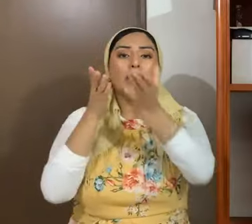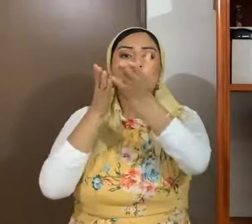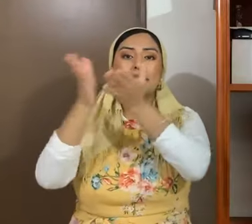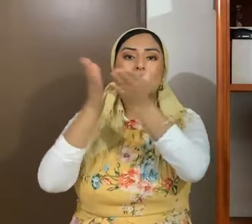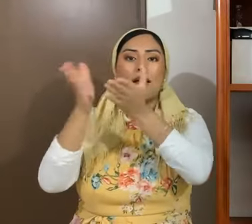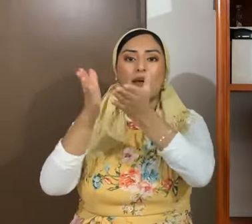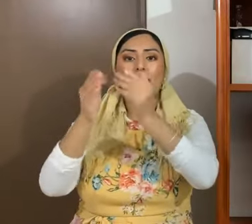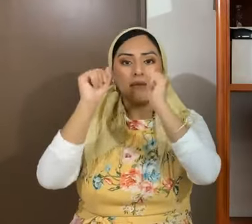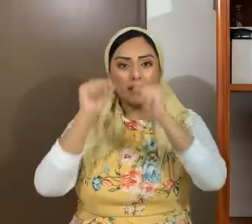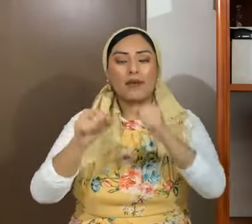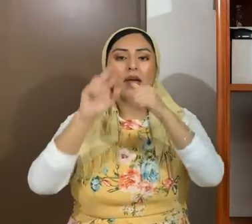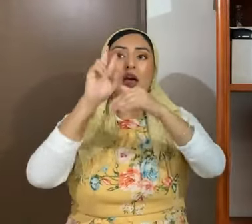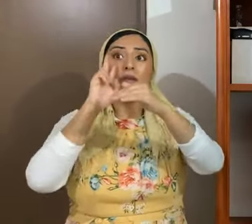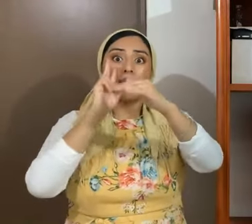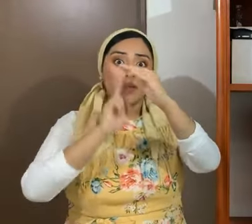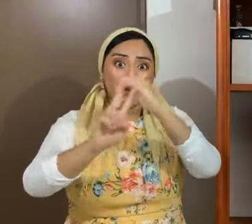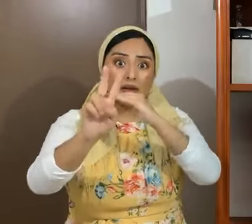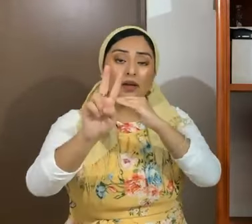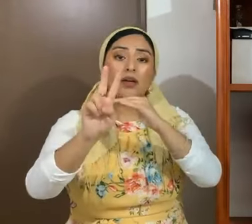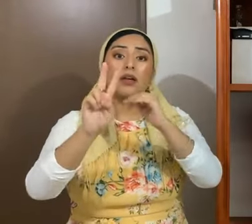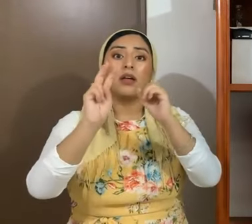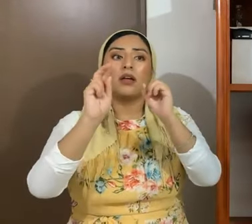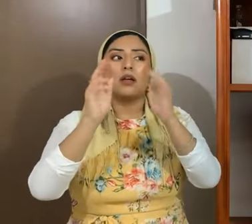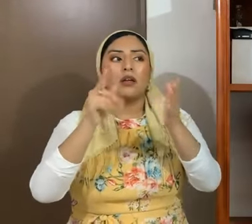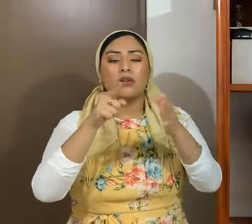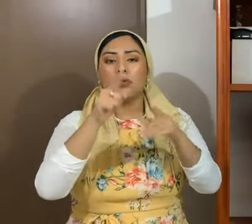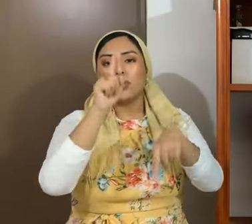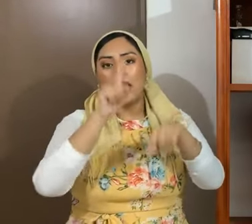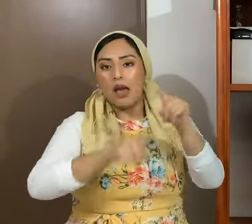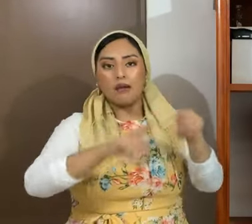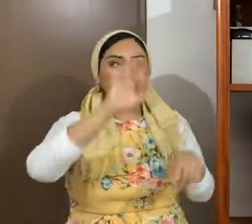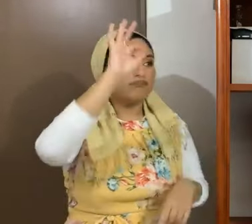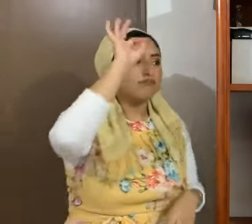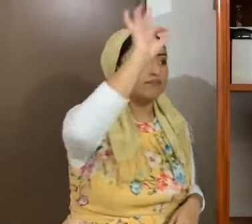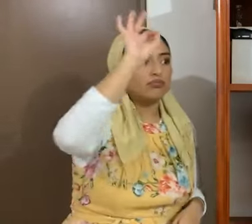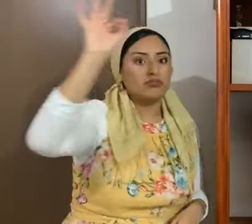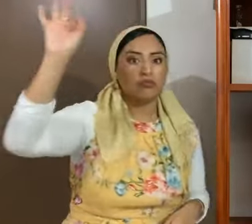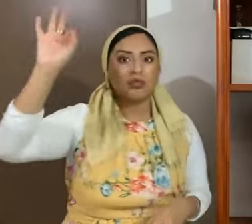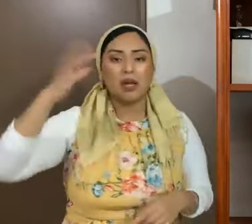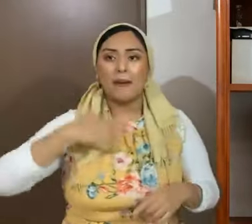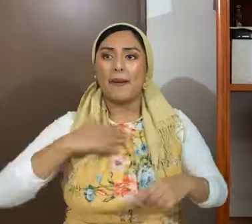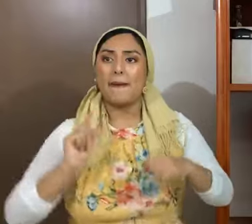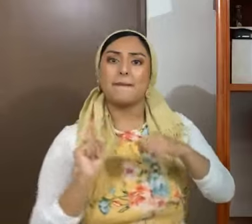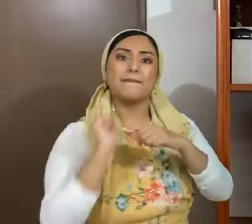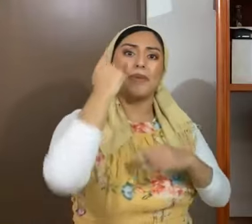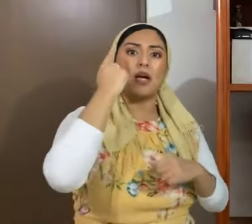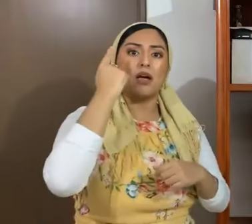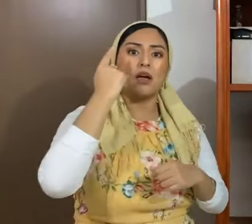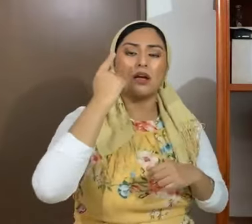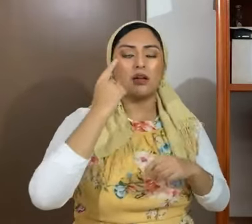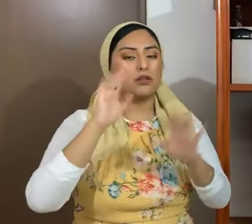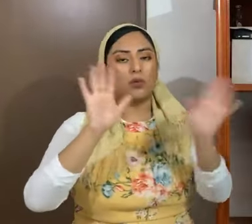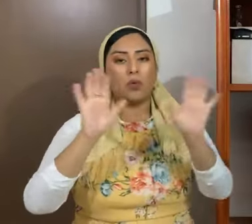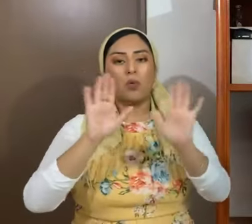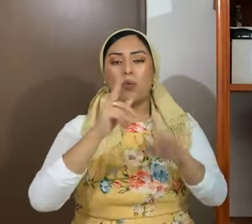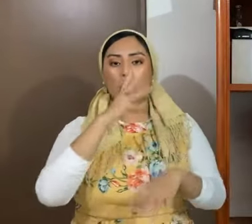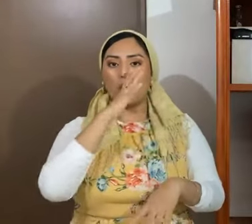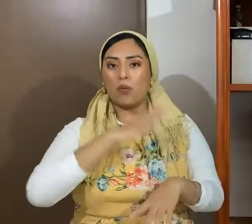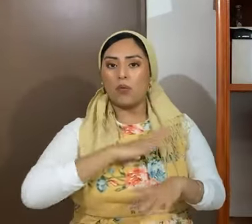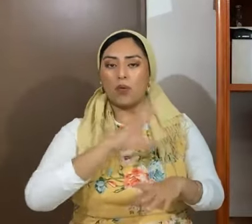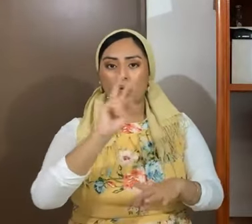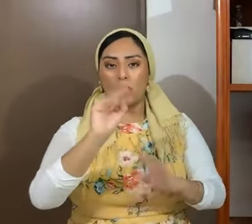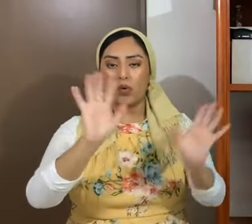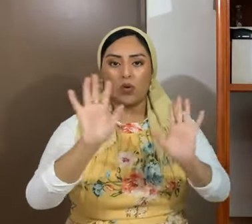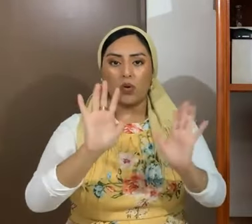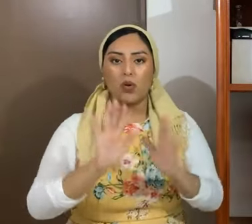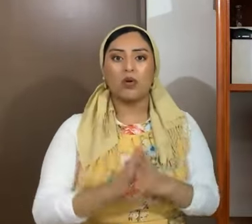servirle, que puedas profetizar, no vas a poder ministrar en un púlpito y ponerte delante de la Keilah, porque ese no es el lugar de